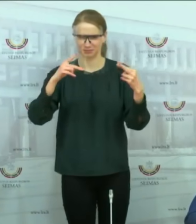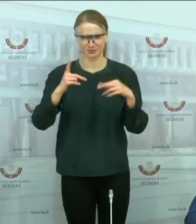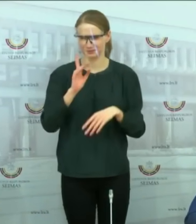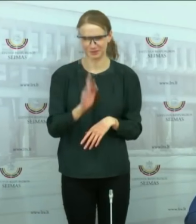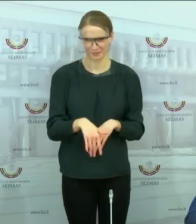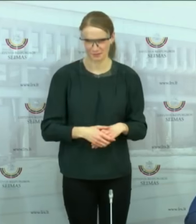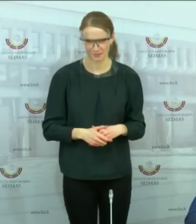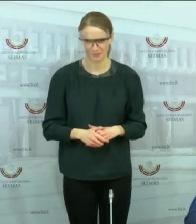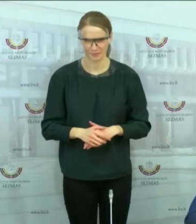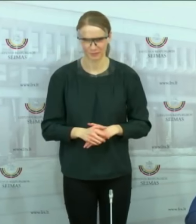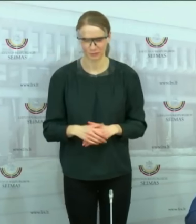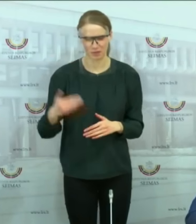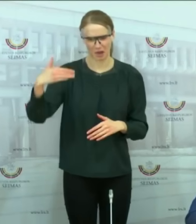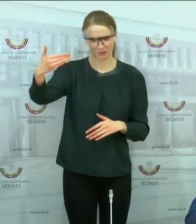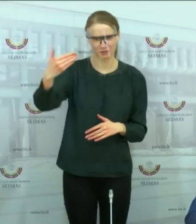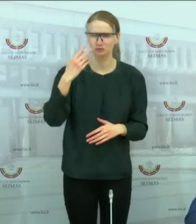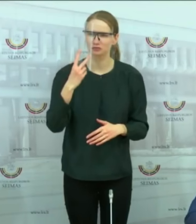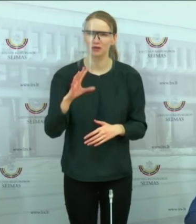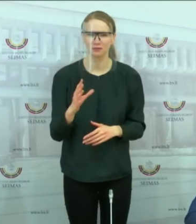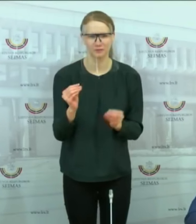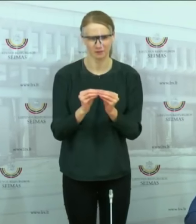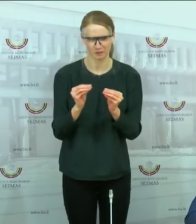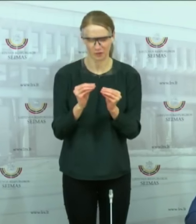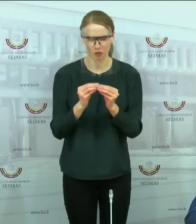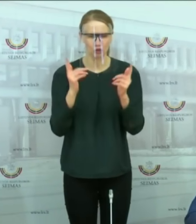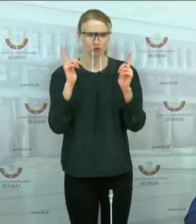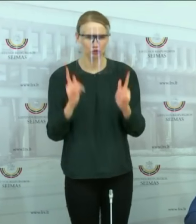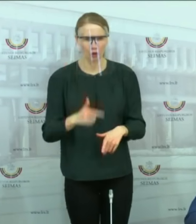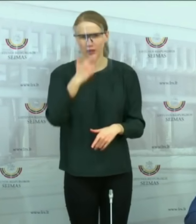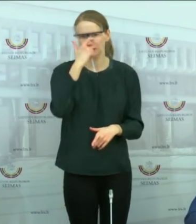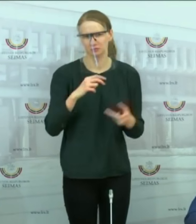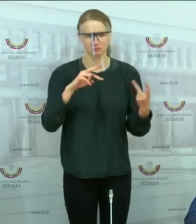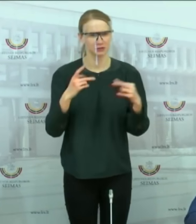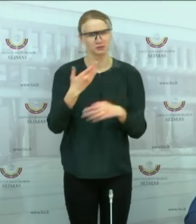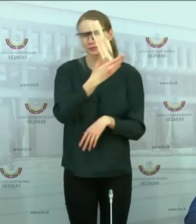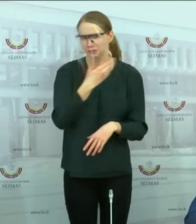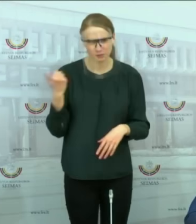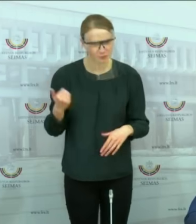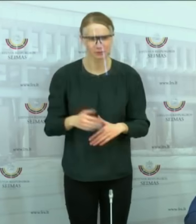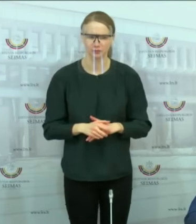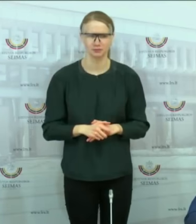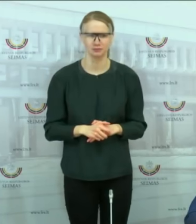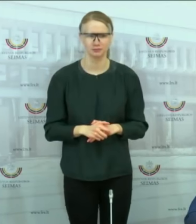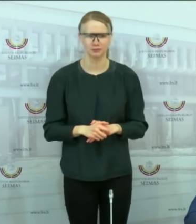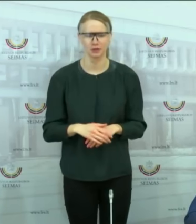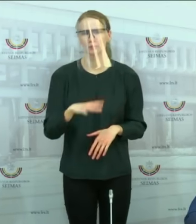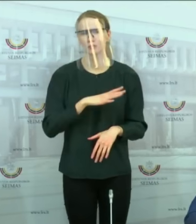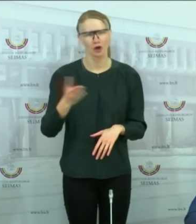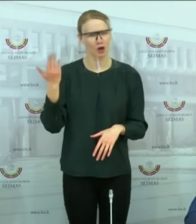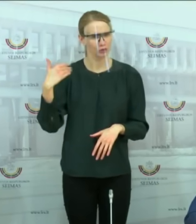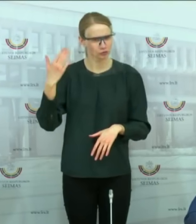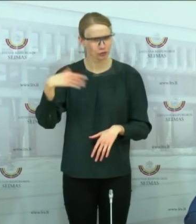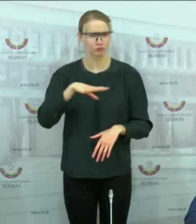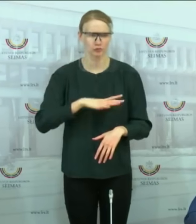Nekoreguos tikrai prognozių, pasikeitimas nėra labai didelis ir apie jį mes esam, na, ir kalbėję,